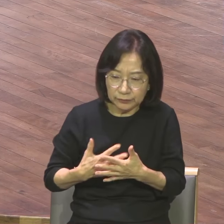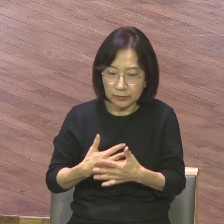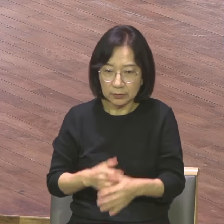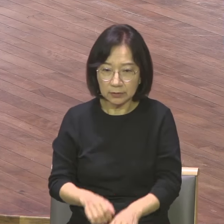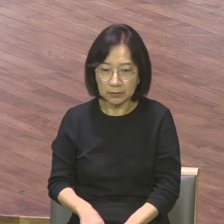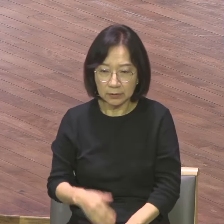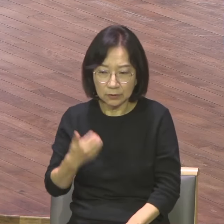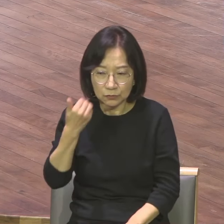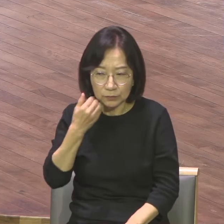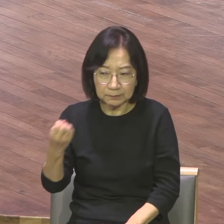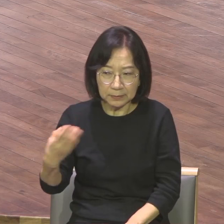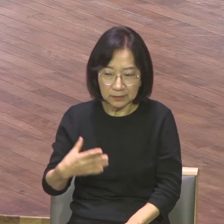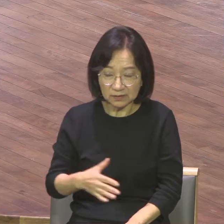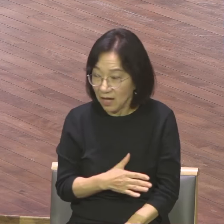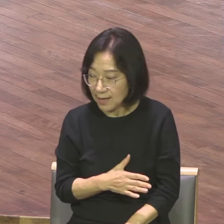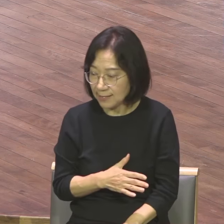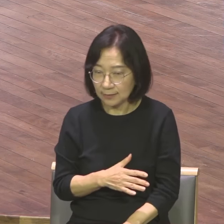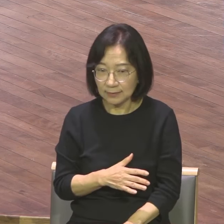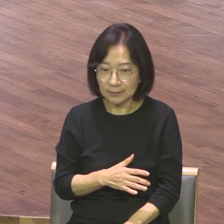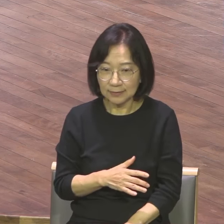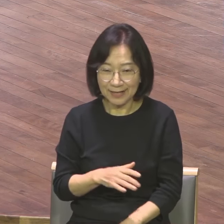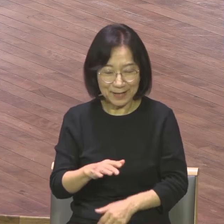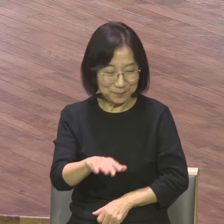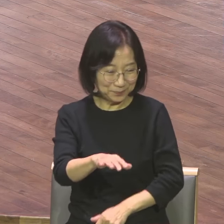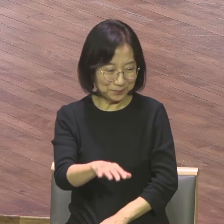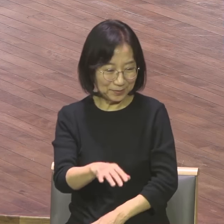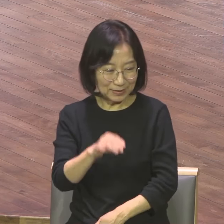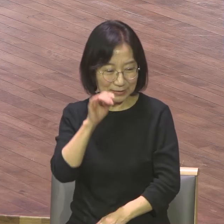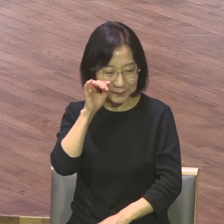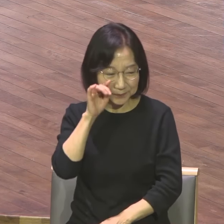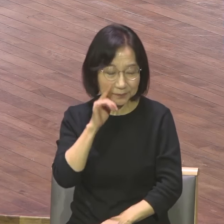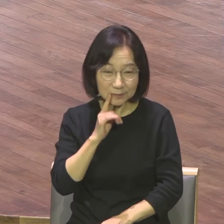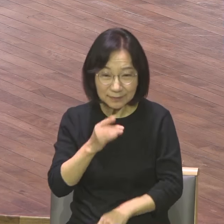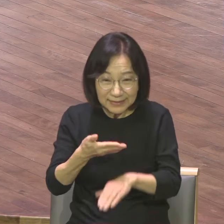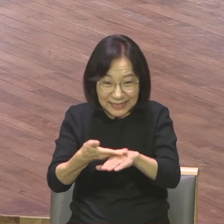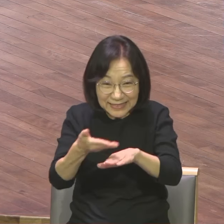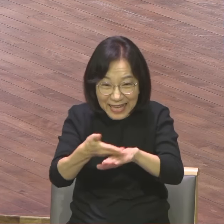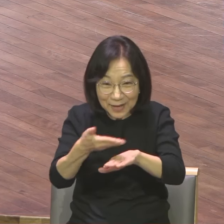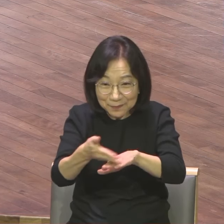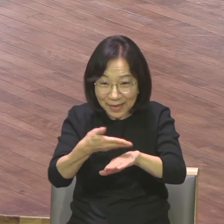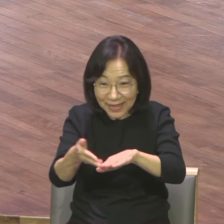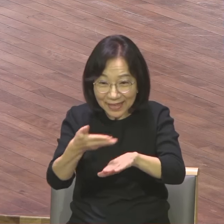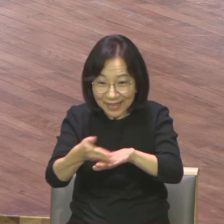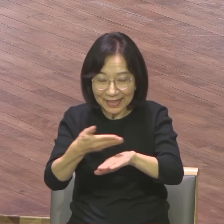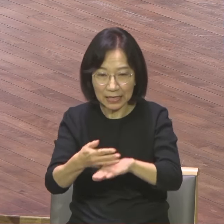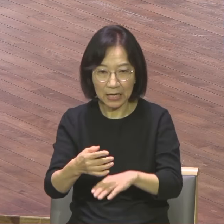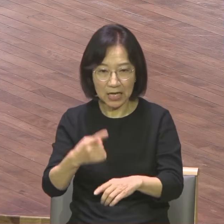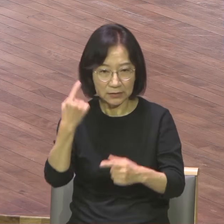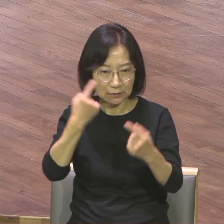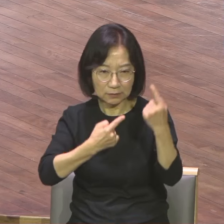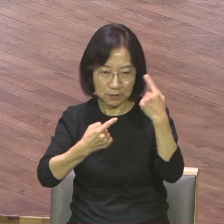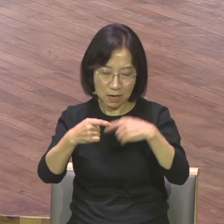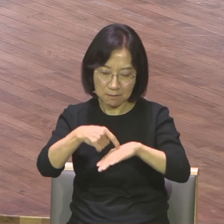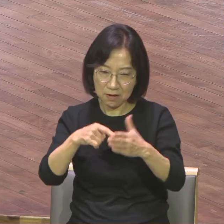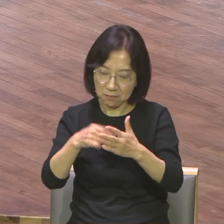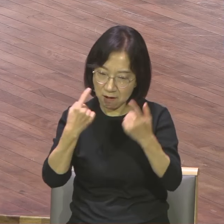누가 말 한마디 하면 막 여러분요 깡패들요 막 상처 많습니다. 이 깡패들이요